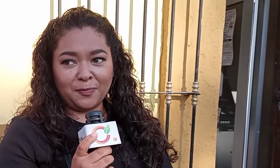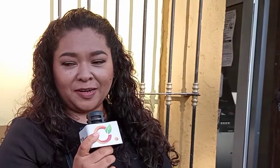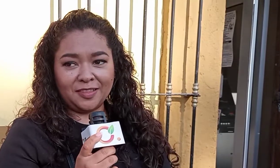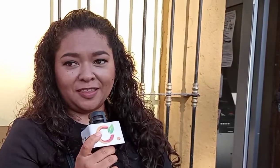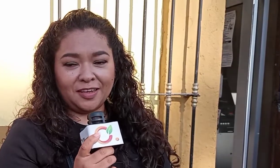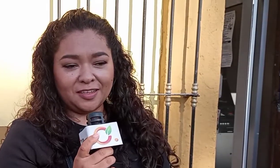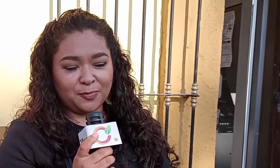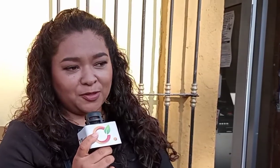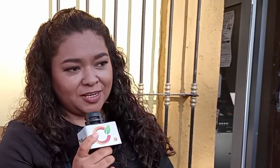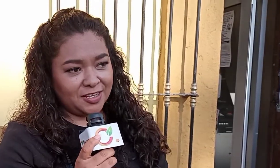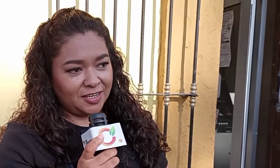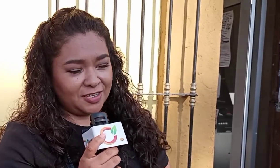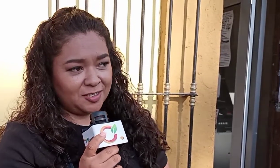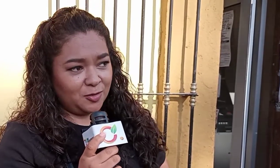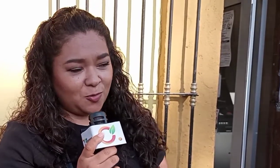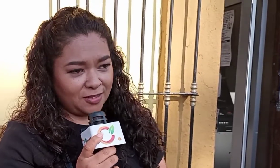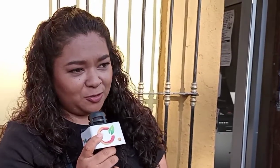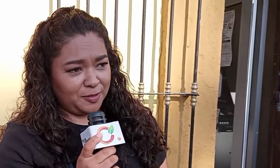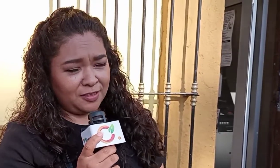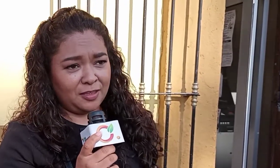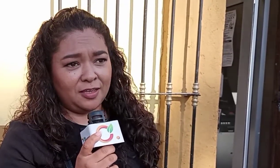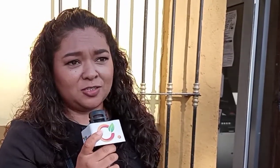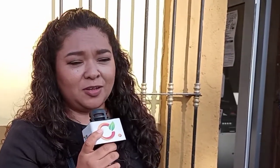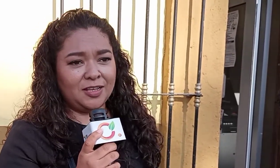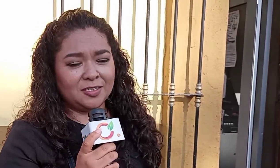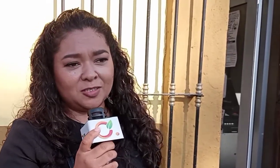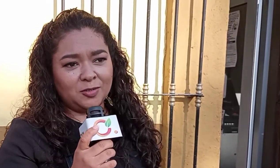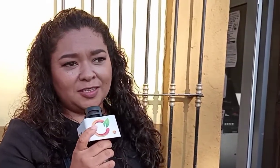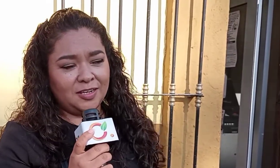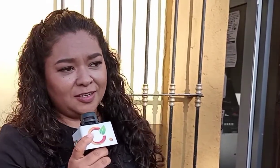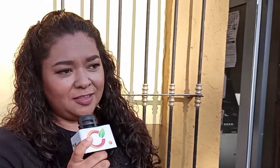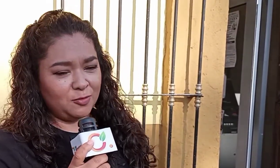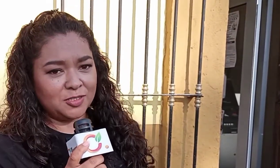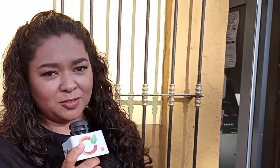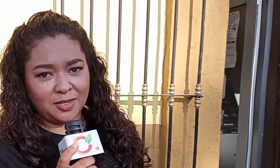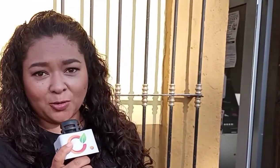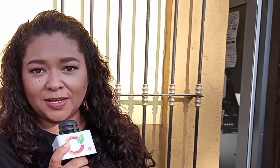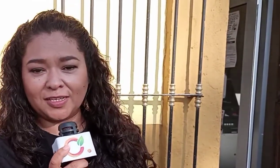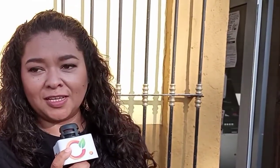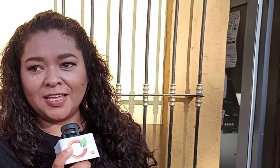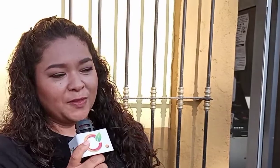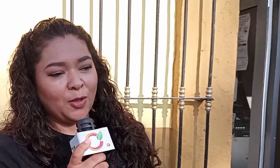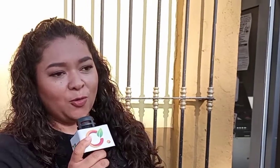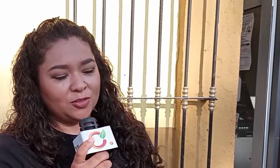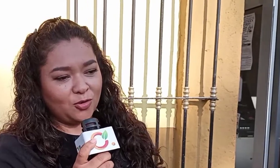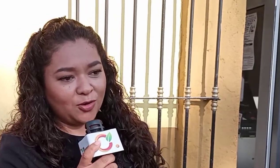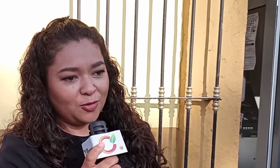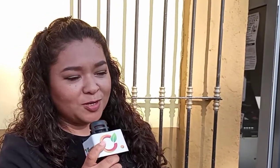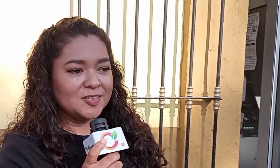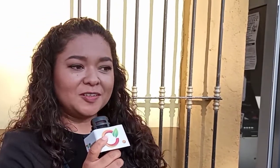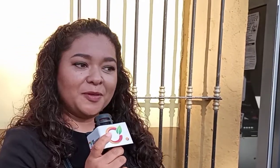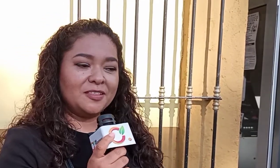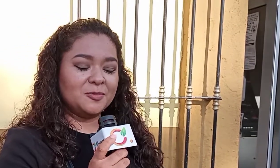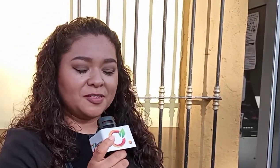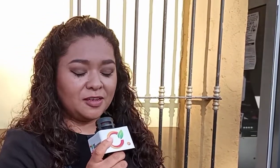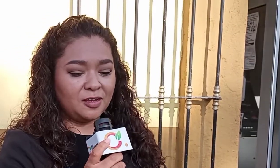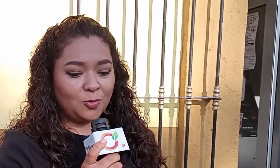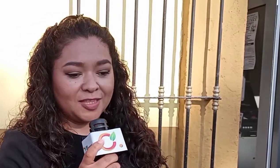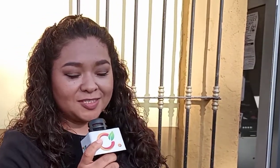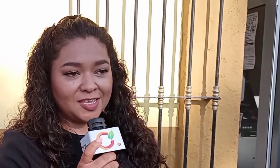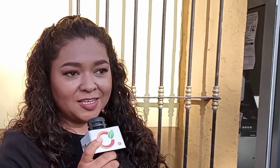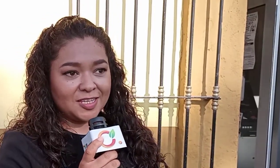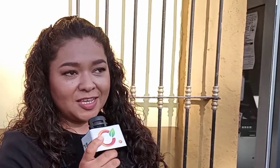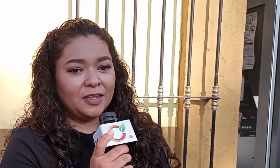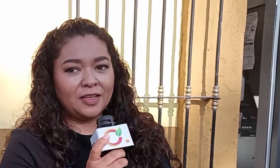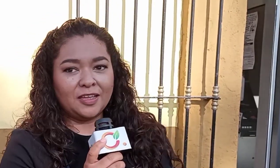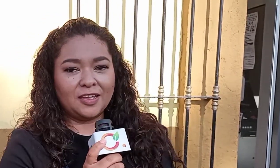Soy parte del equipo del CRIE 04, ¿verdad? Soy la asesora del área de audición y lenguaje. Cuento con algunas herramientas, ¿verdad?, en la lengua